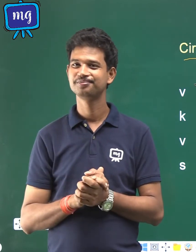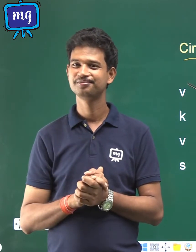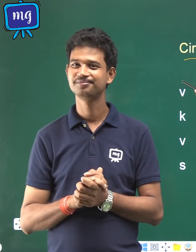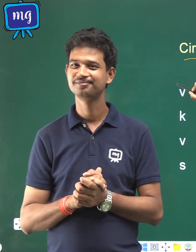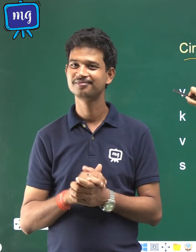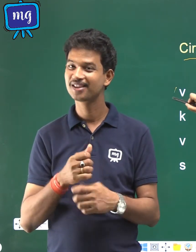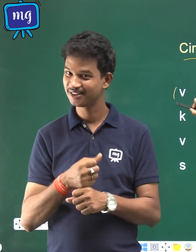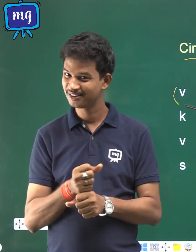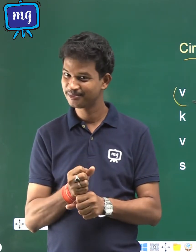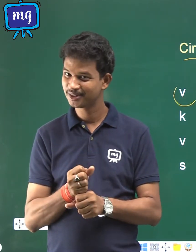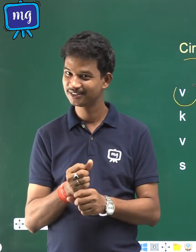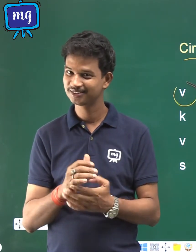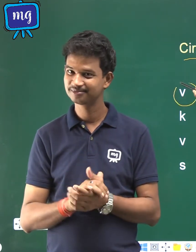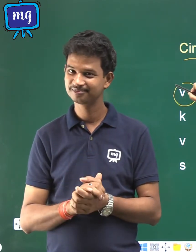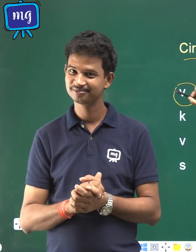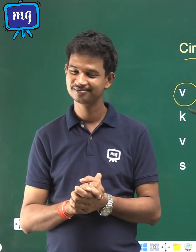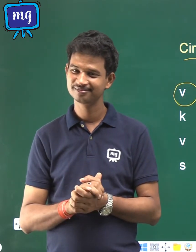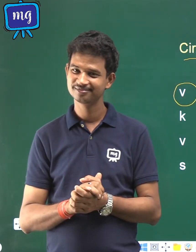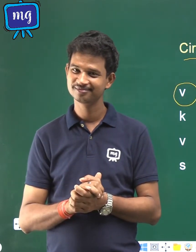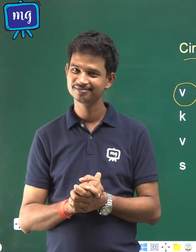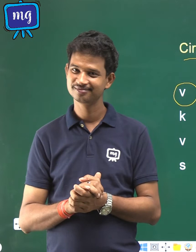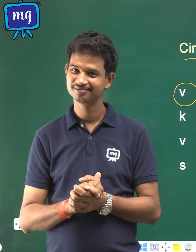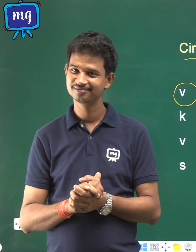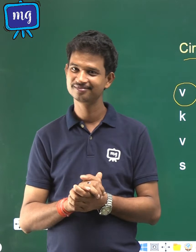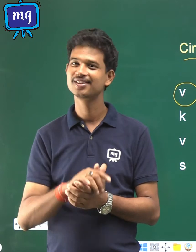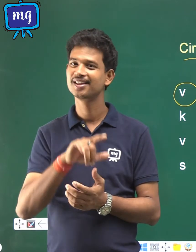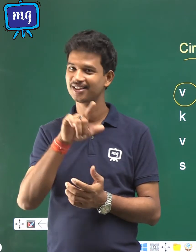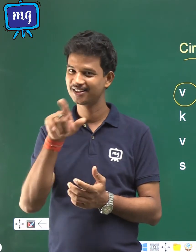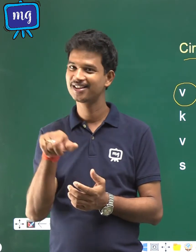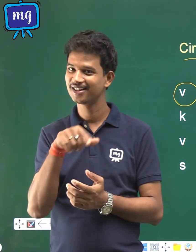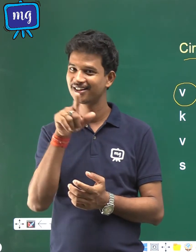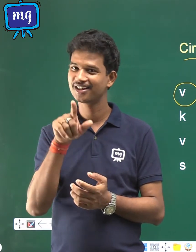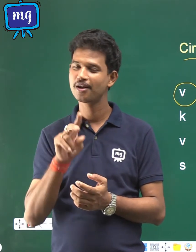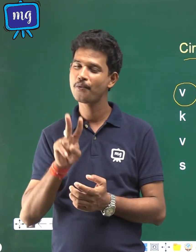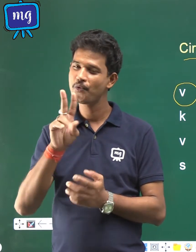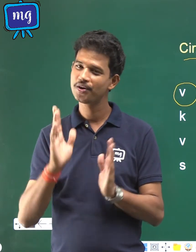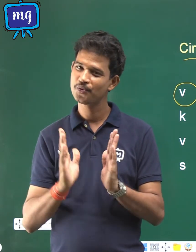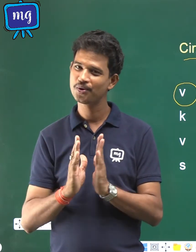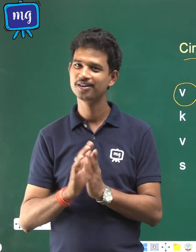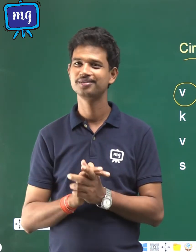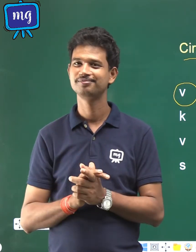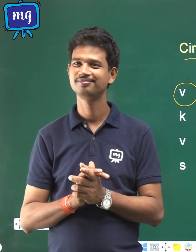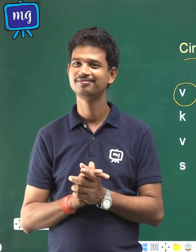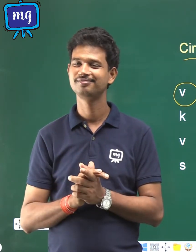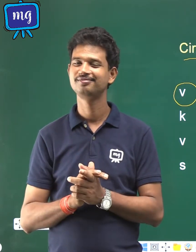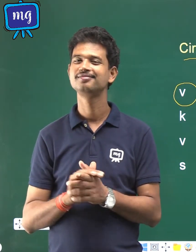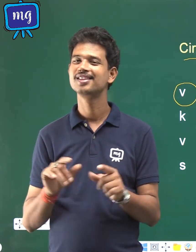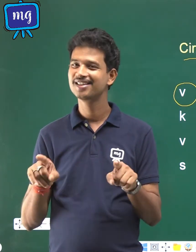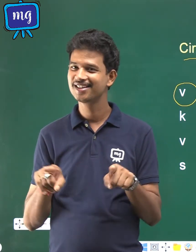तो बनाते हैं. स्मॉल v को हमने सर्कल किया. स्मॉल v को हमने